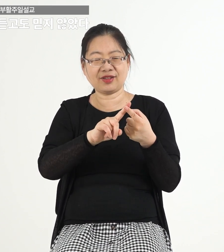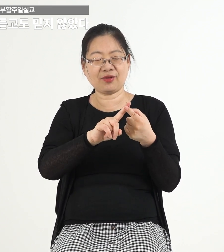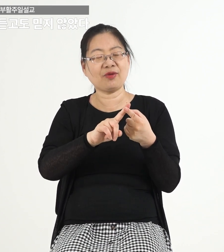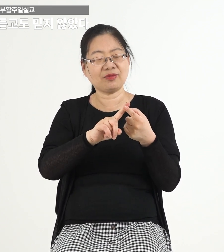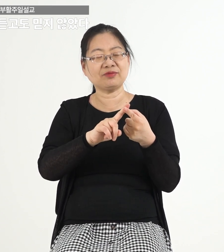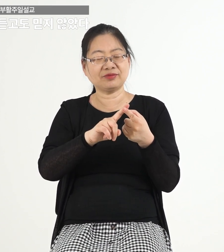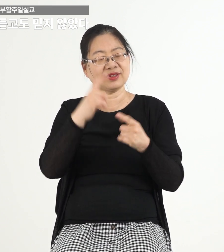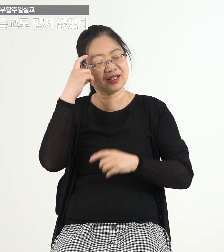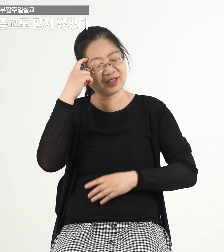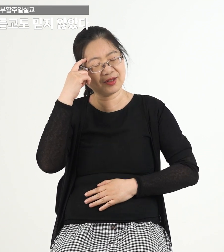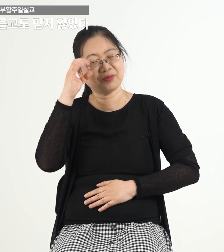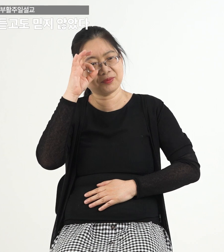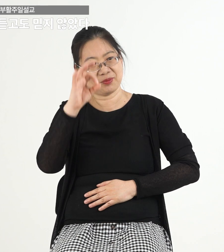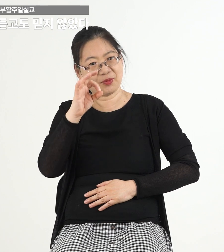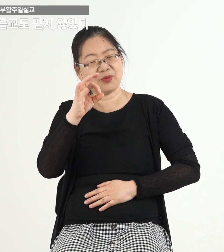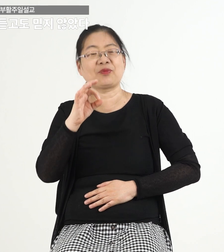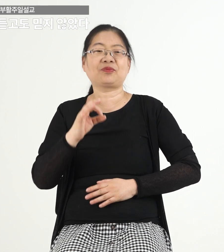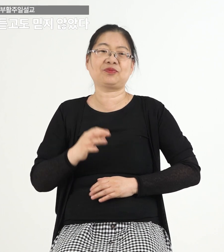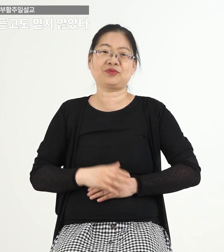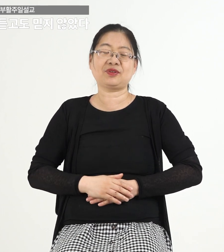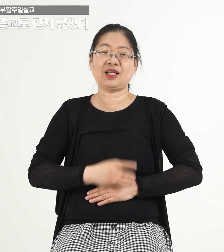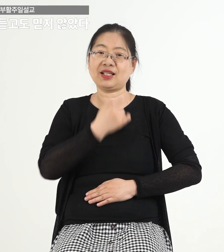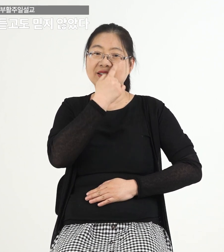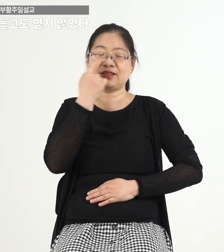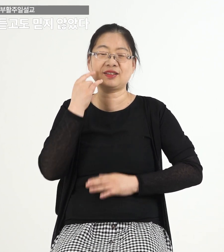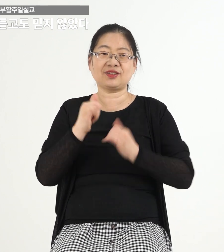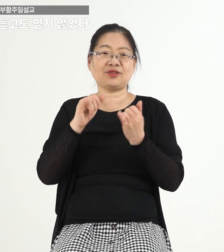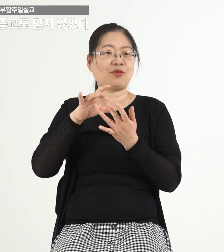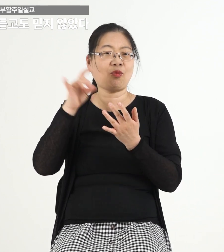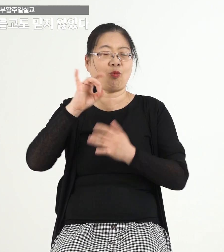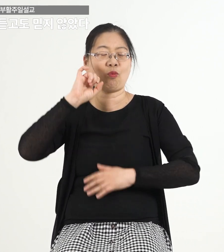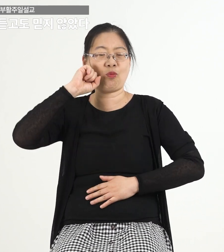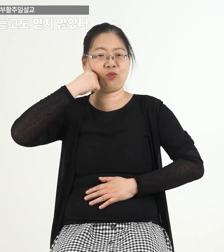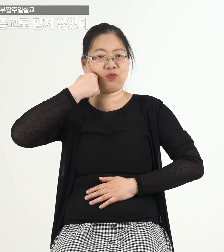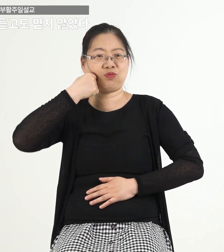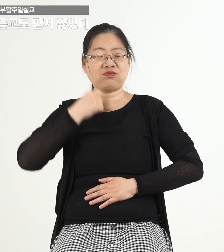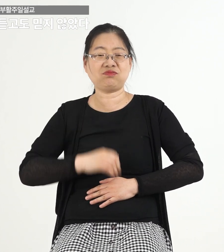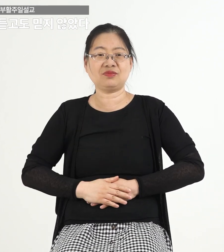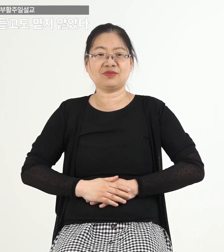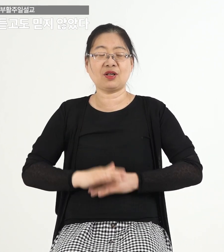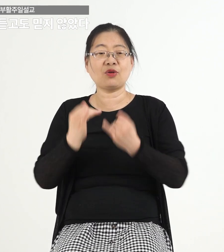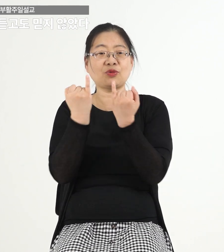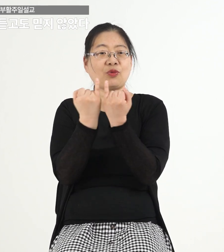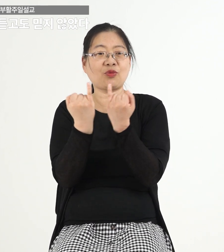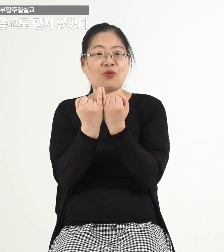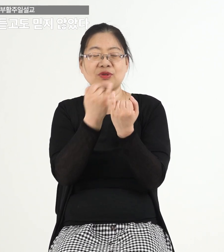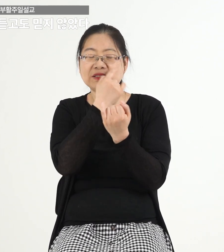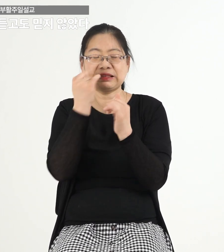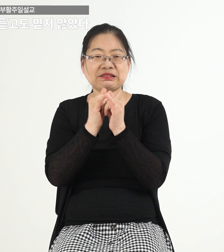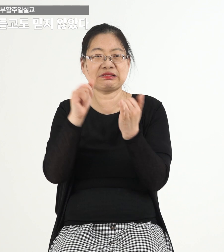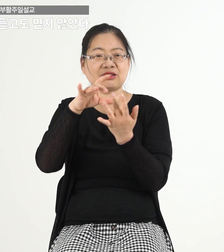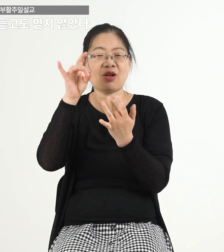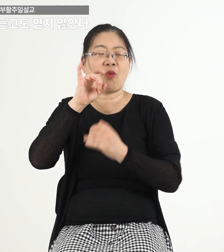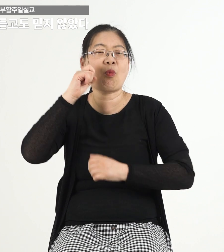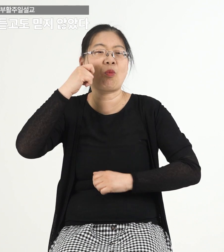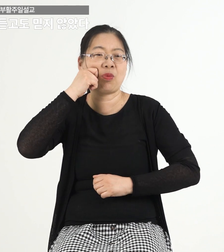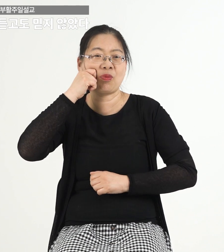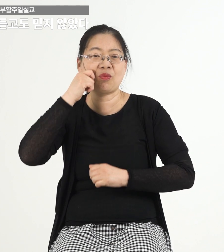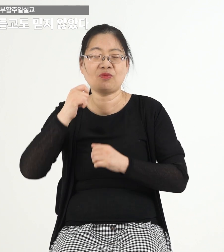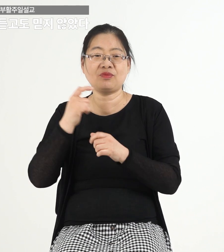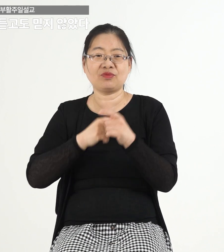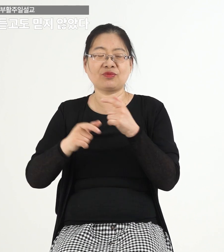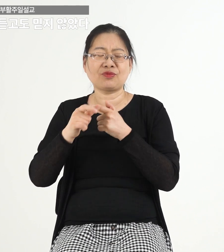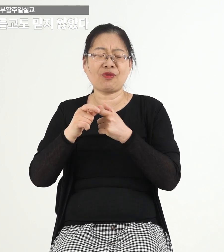표현이에요. 증인으로 채택이 될 수가 없습니다. 여성은. 그리고 더